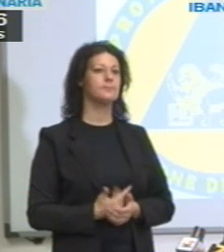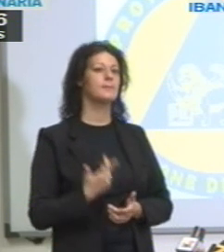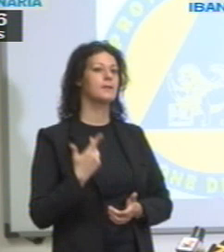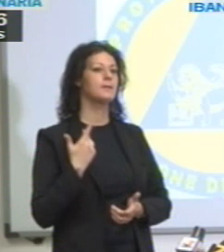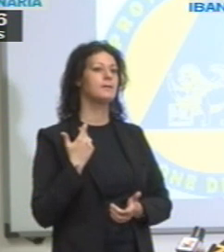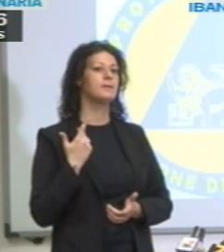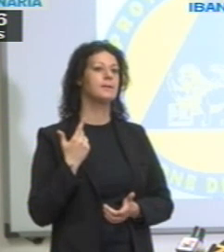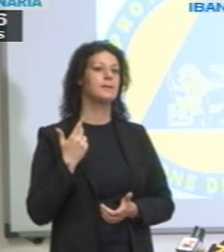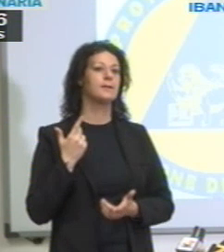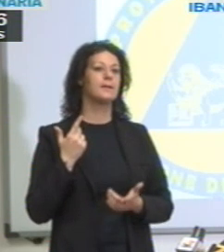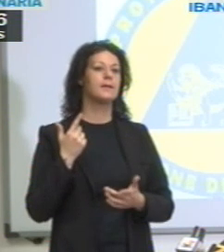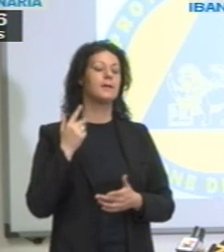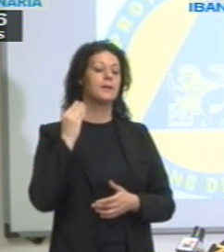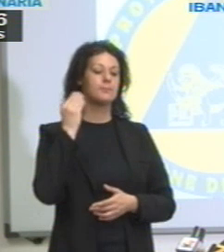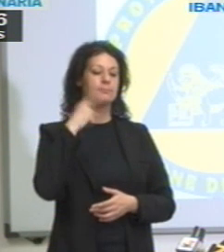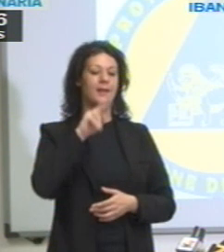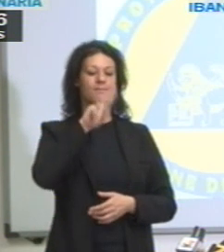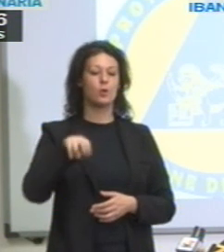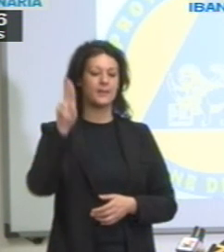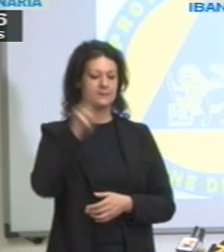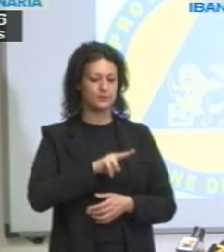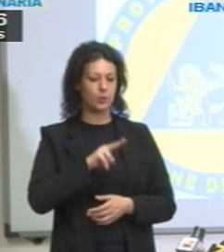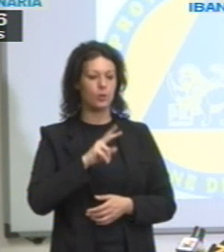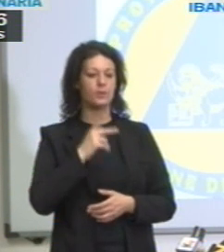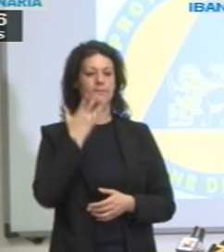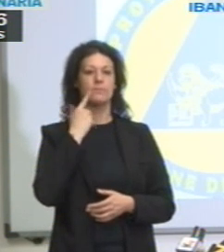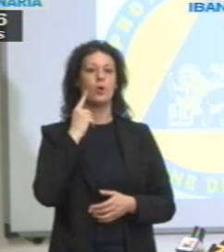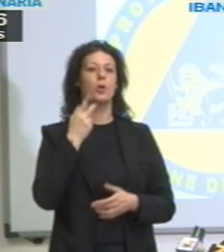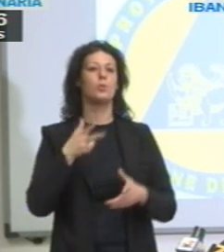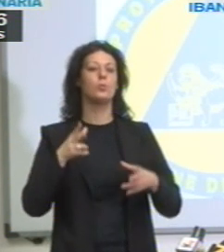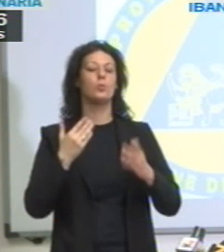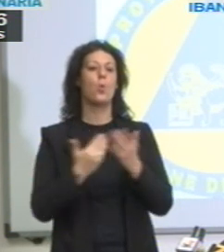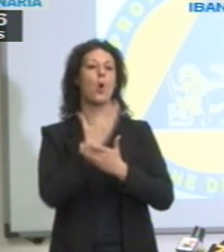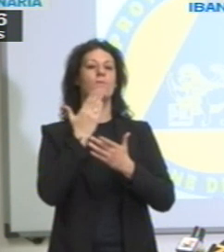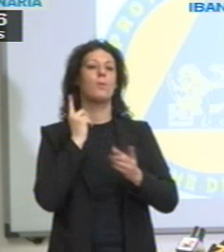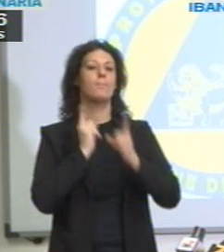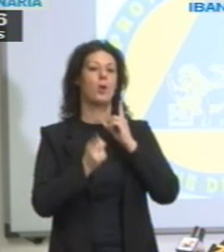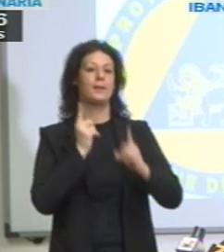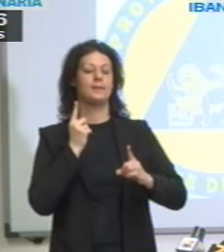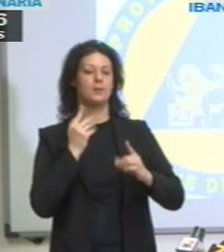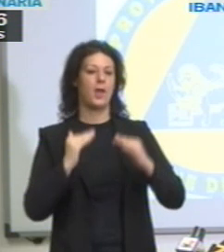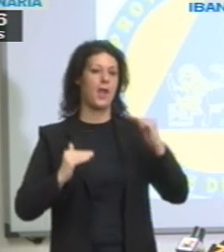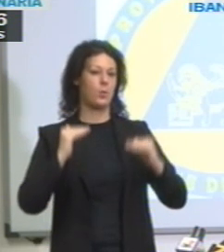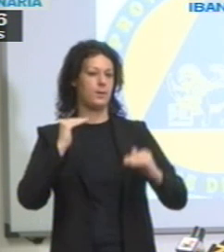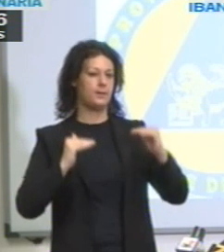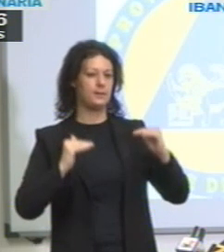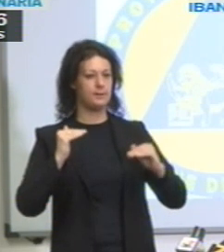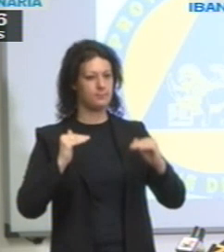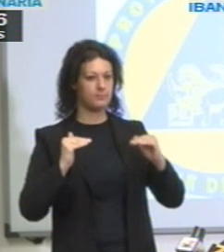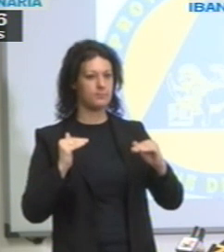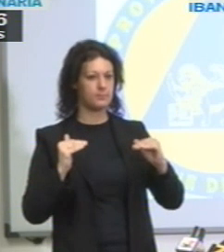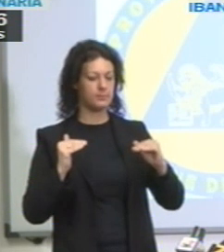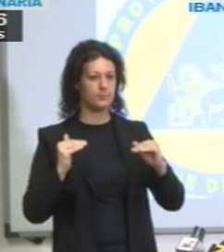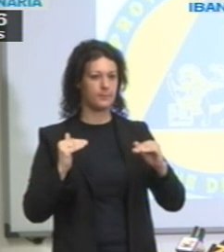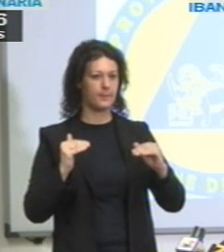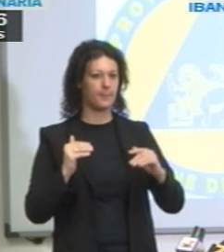sia il caso di andare a votare per un equilibrio politico un po' più grande e nuovo rispetto a quello, no? delle regioni. Quindi lei,